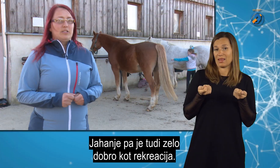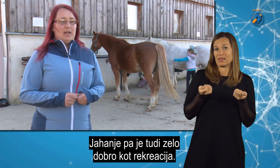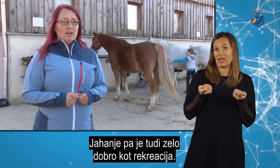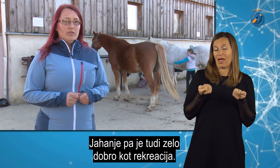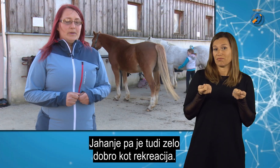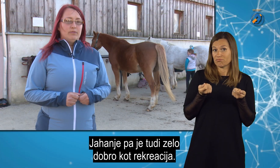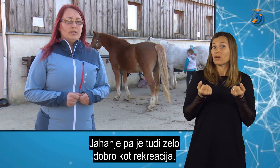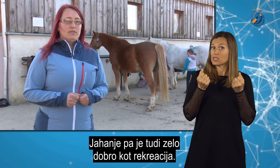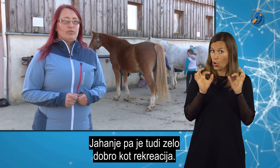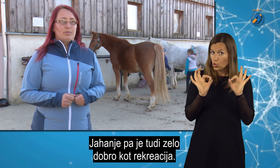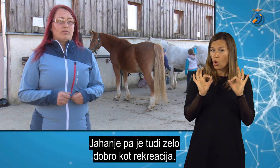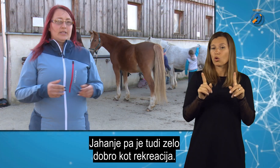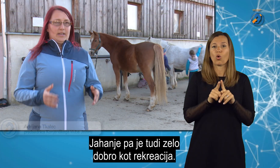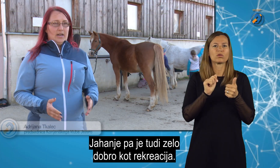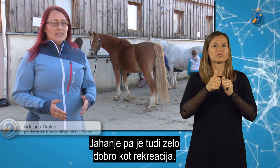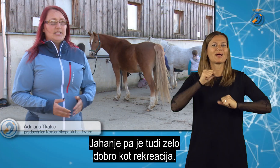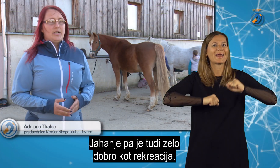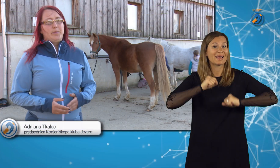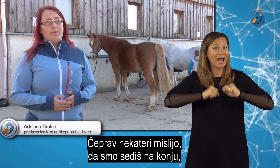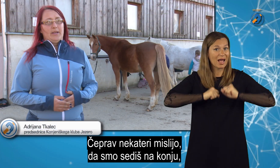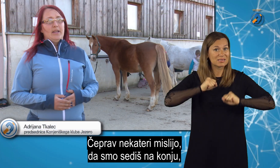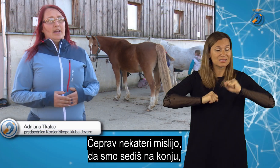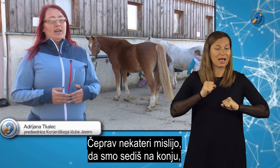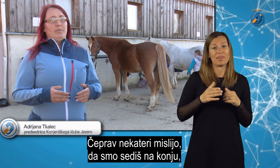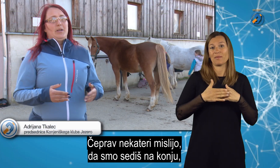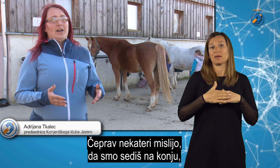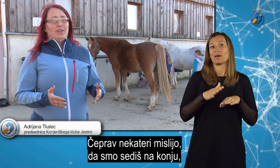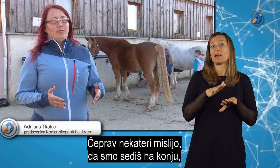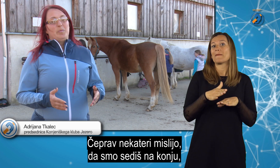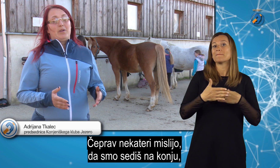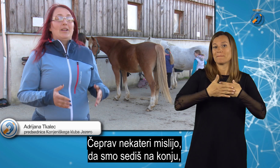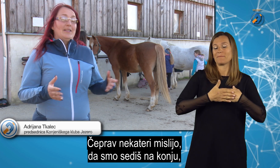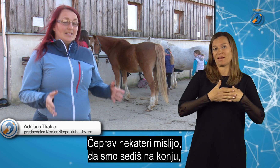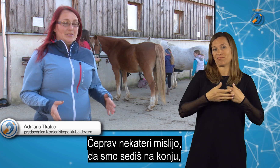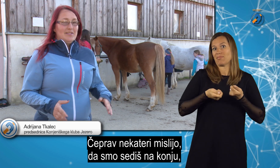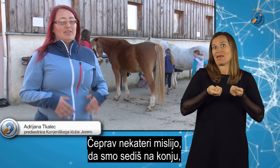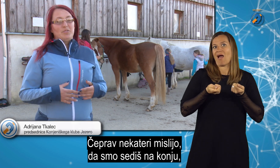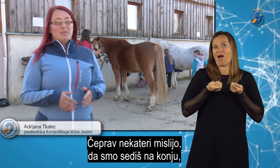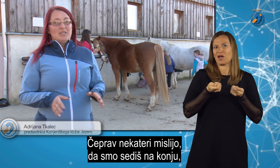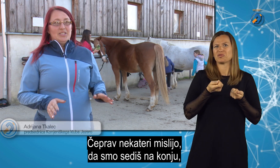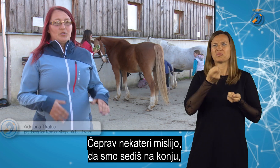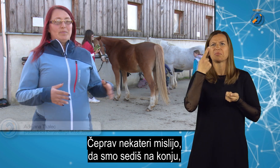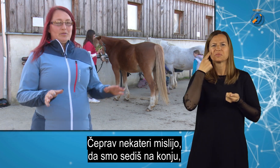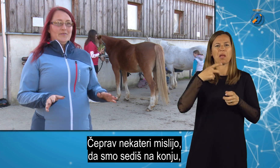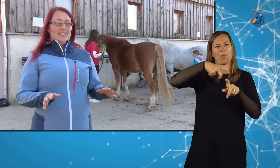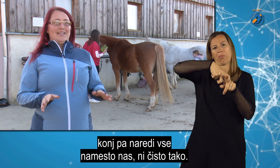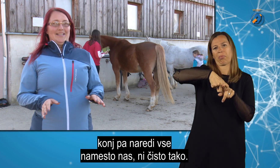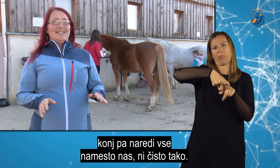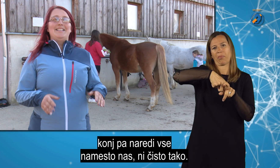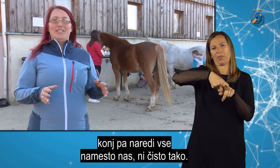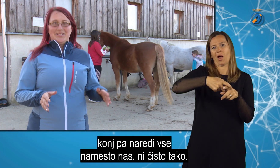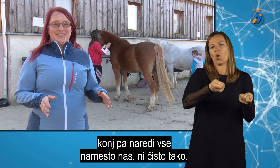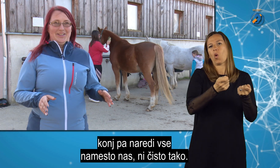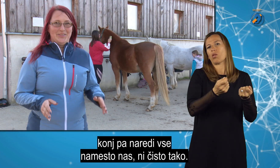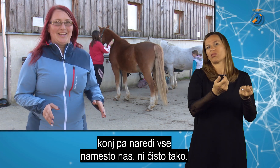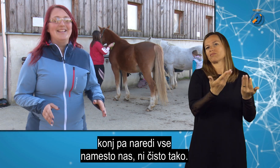Jahanje kot tako pa je tudi zelo dobro kot rekreacija, na primer pri jahanju, čeprav nekateri mislijo, da tu samo sediš gor, pa ko jim vse naredi,